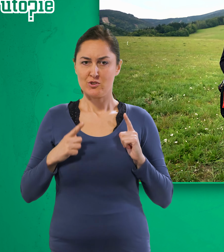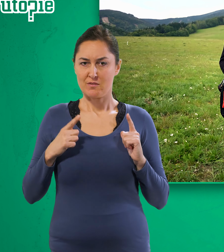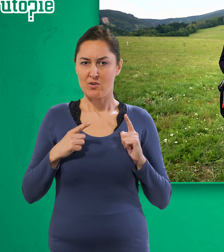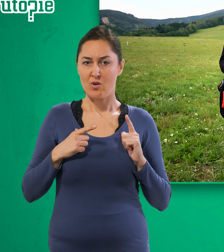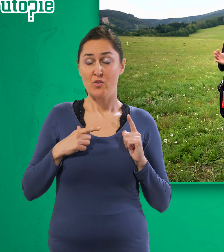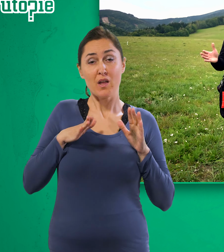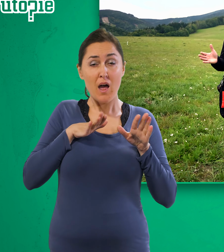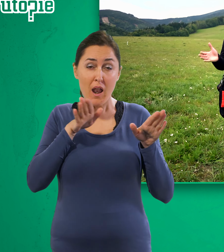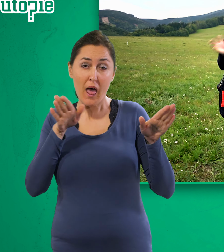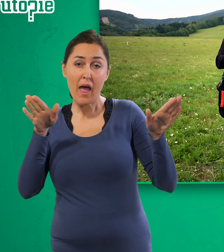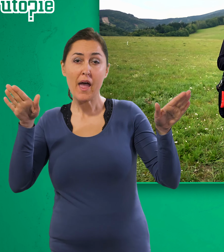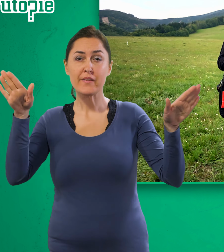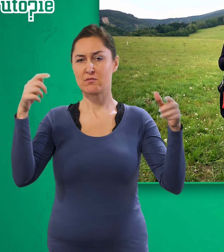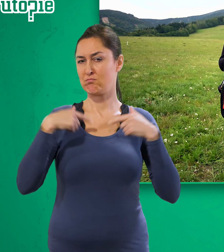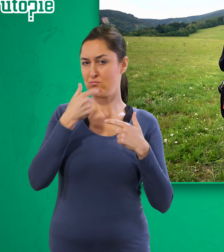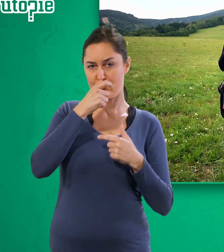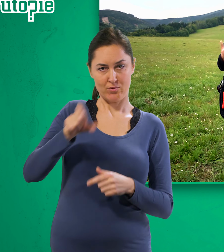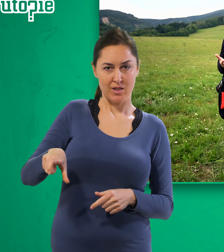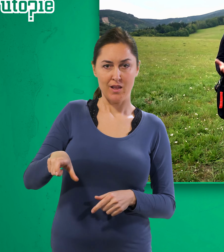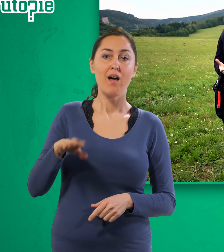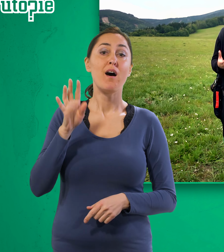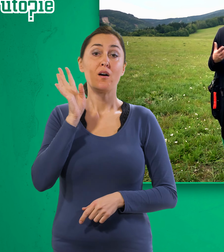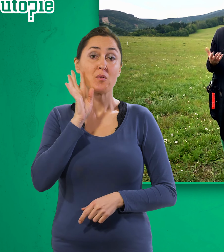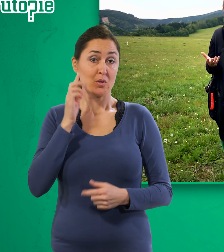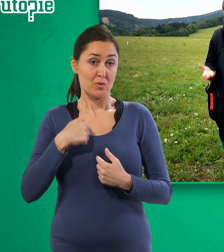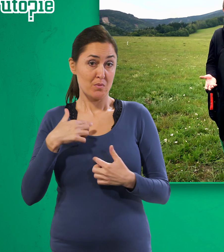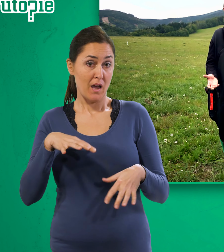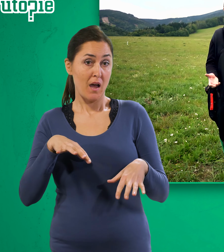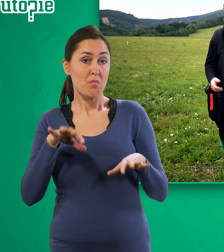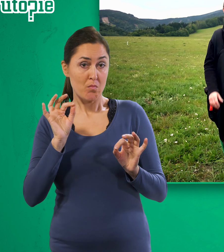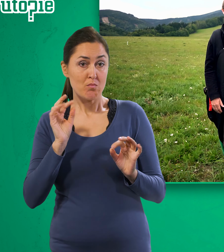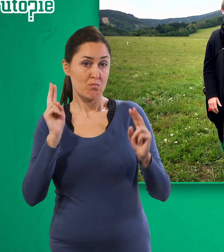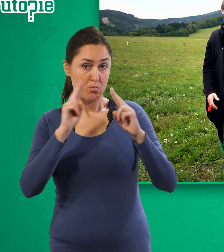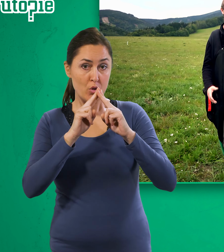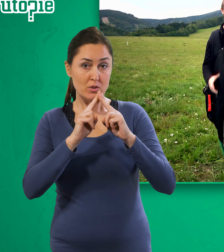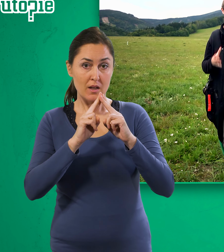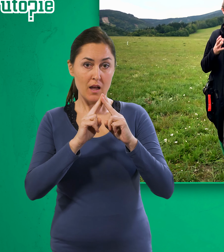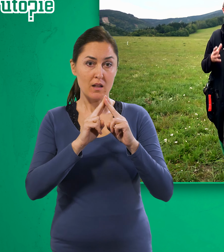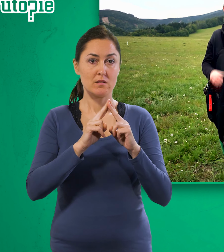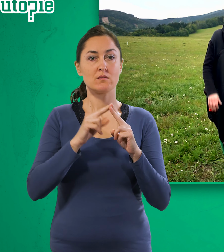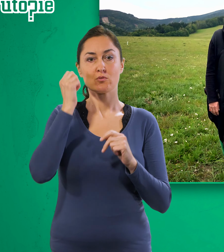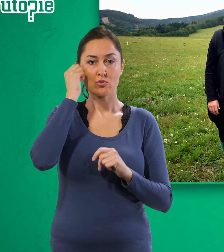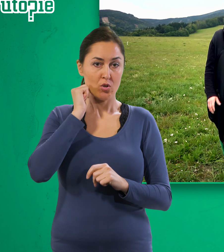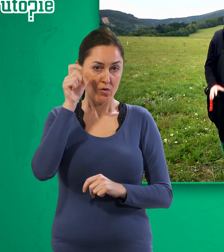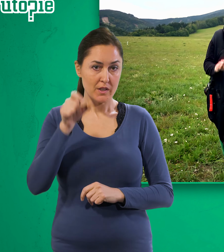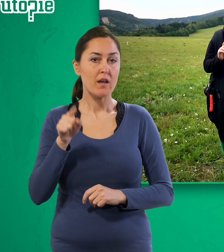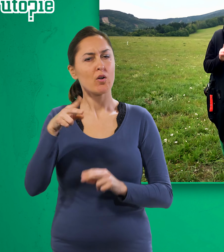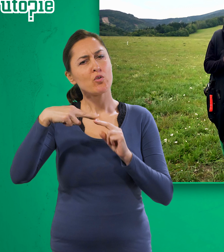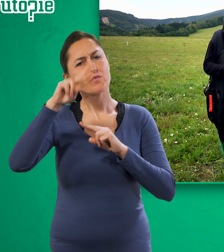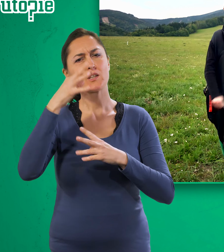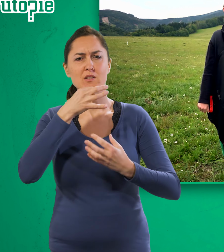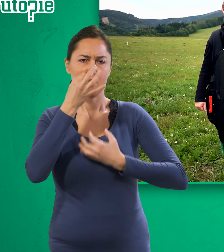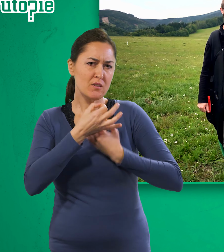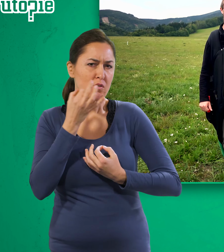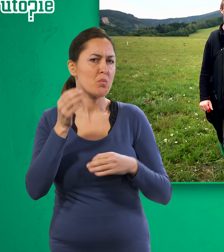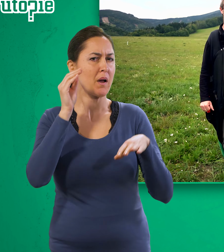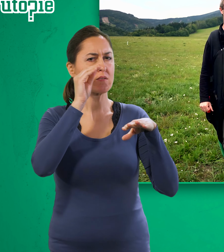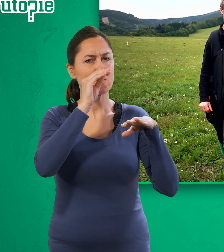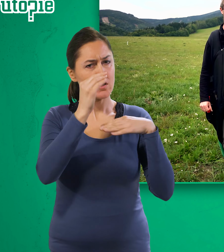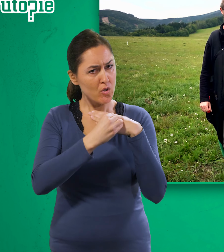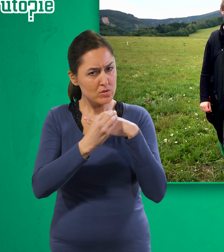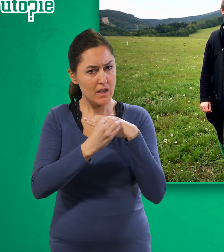nedostupný. A tak nějak jsem to zavrhnul, i když jsem celý život létat chtěl, ale nikdy jsem na to neměl odvahu. A pak jsem se setkal s člověkem, který